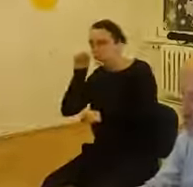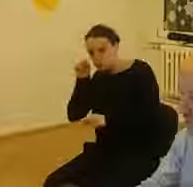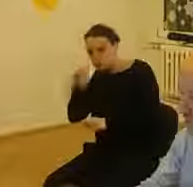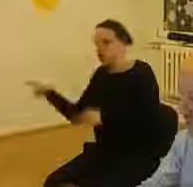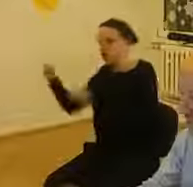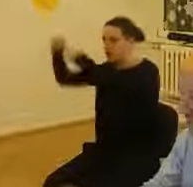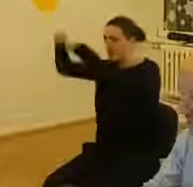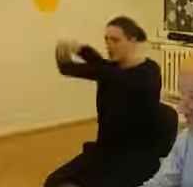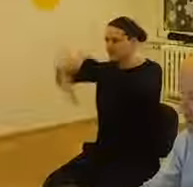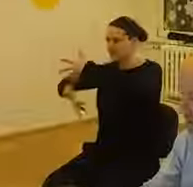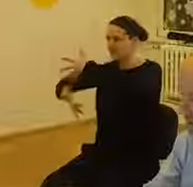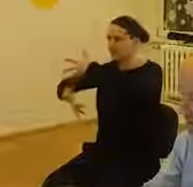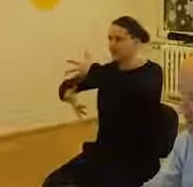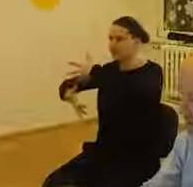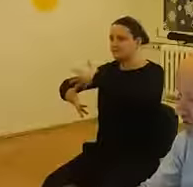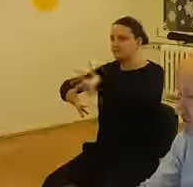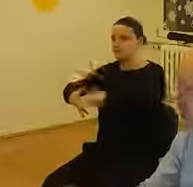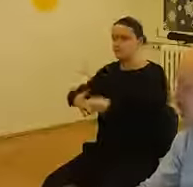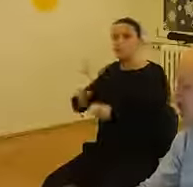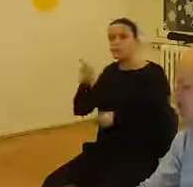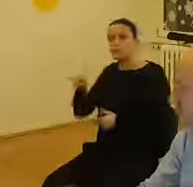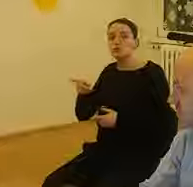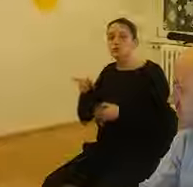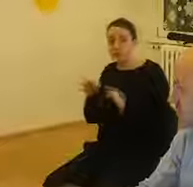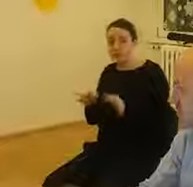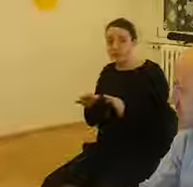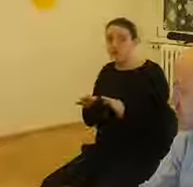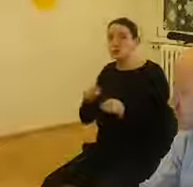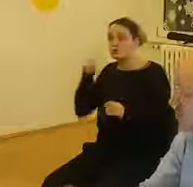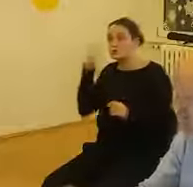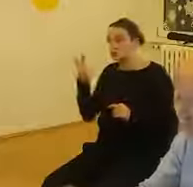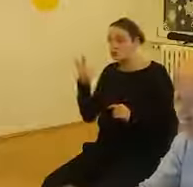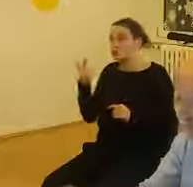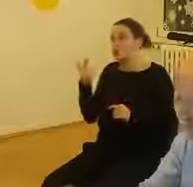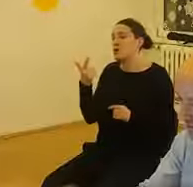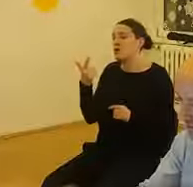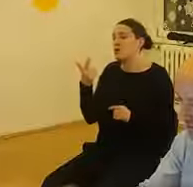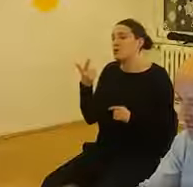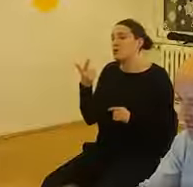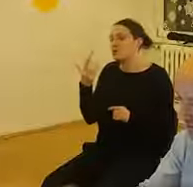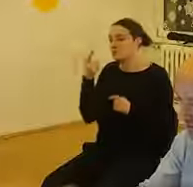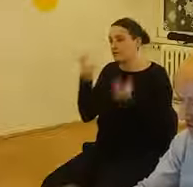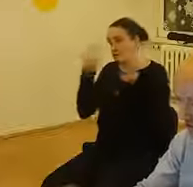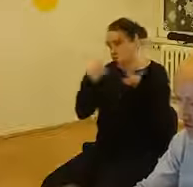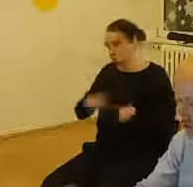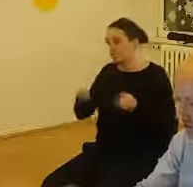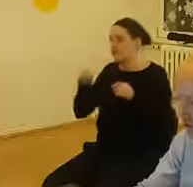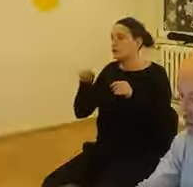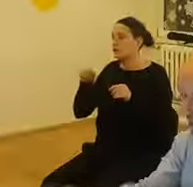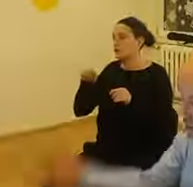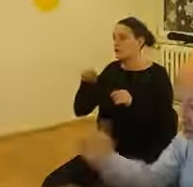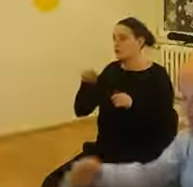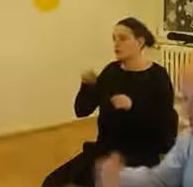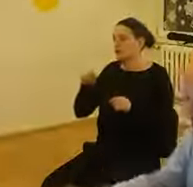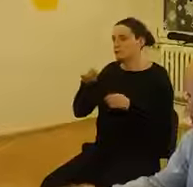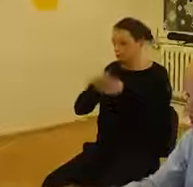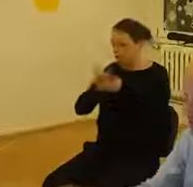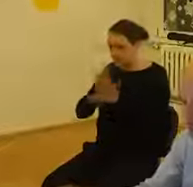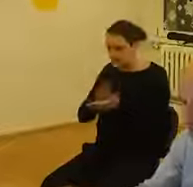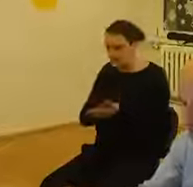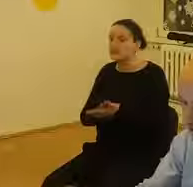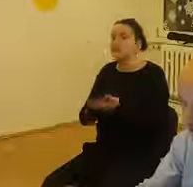Tam już są wpisani, właściwie dwóch kandydatów jest wpisanych, którzy już są oficjalnie zarejestrowani w naszej dzielnicy i